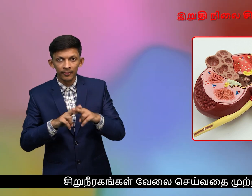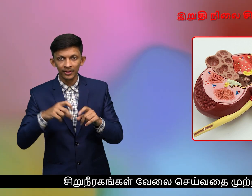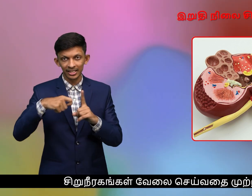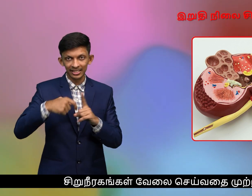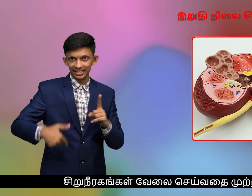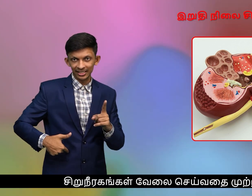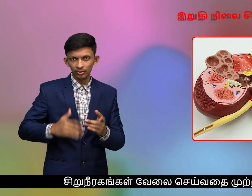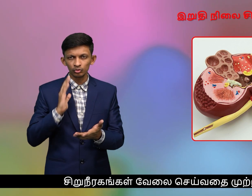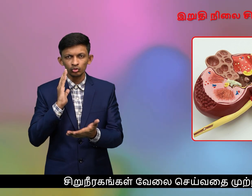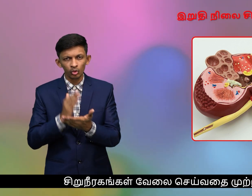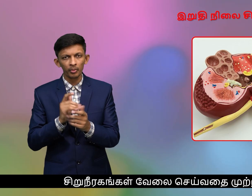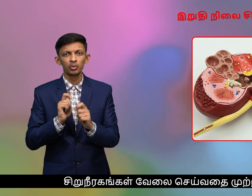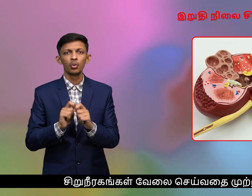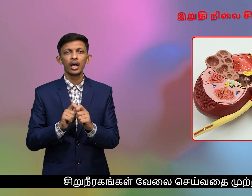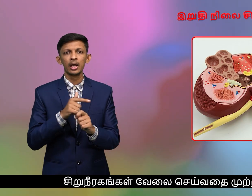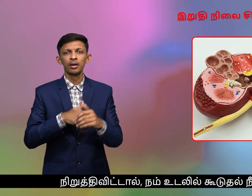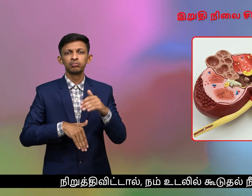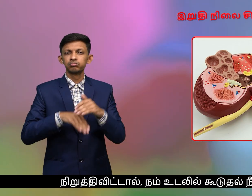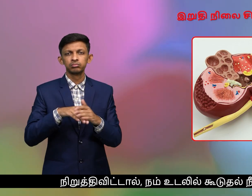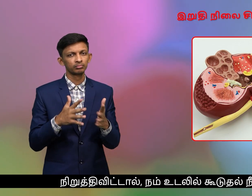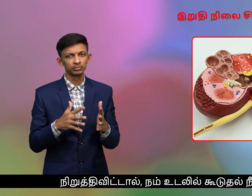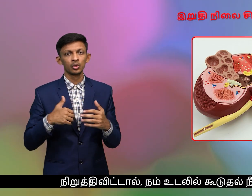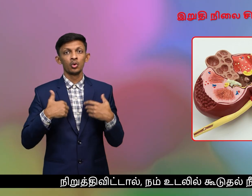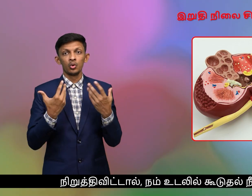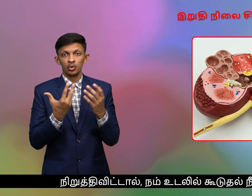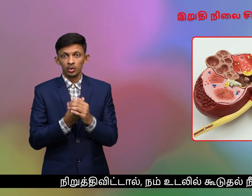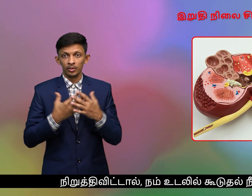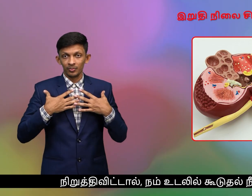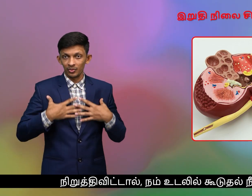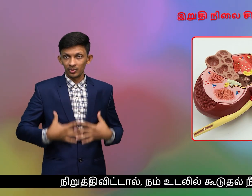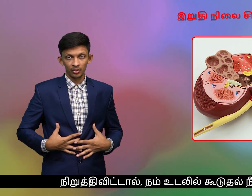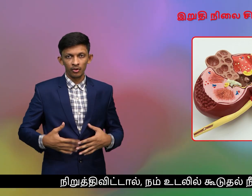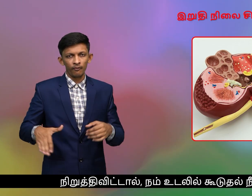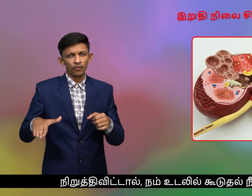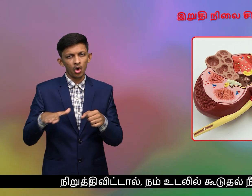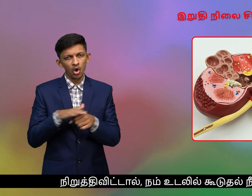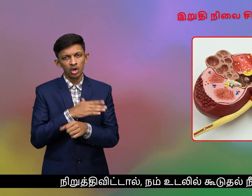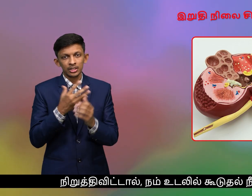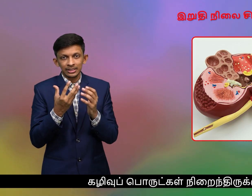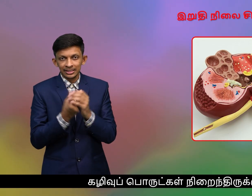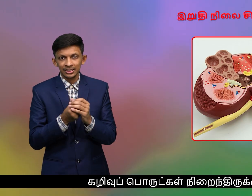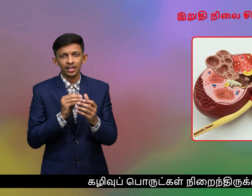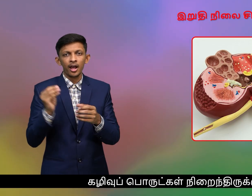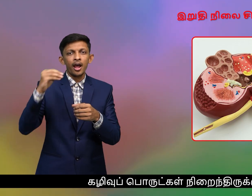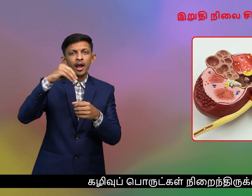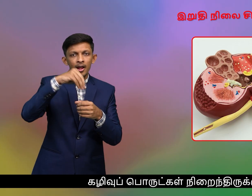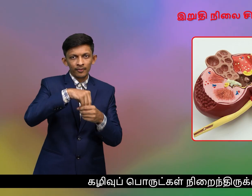சிறுநீரகங்கள் வேலை செய்வதை முற்றிலுமாக நிறுத்திவிட்டால் நம் உடலில் கூடுதல் நீர் மற்றும் கழிவுப் பொருட்கள்